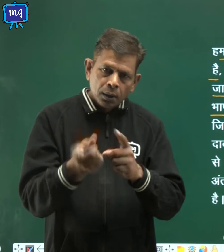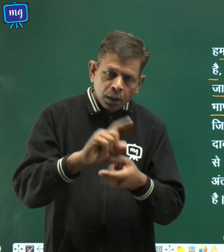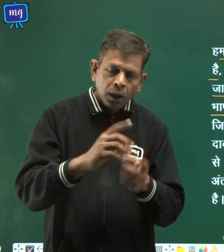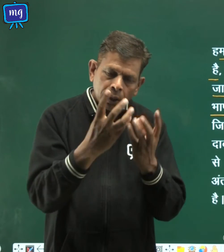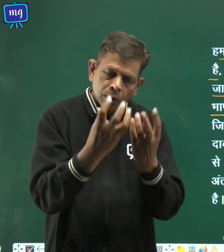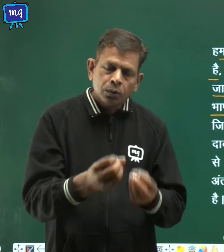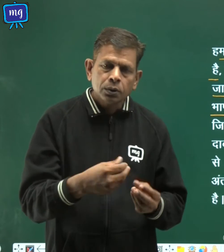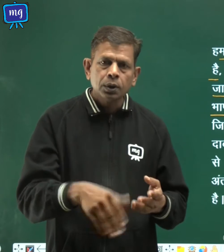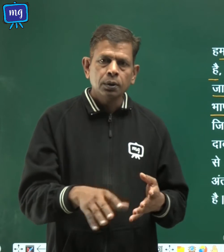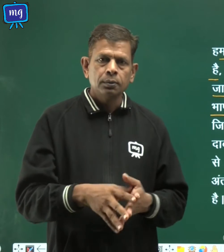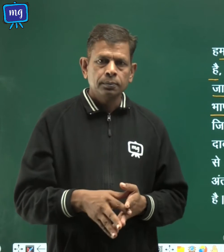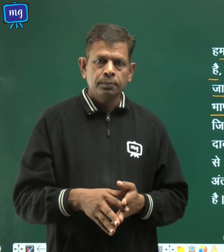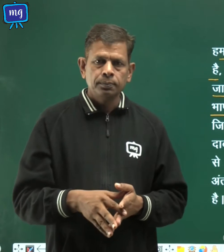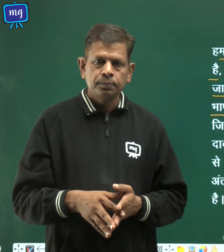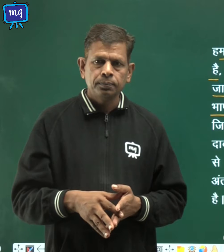संघनित हो जाती है,